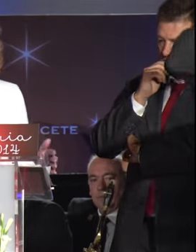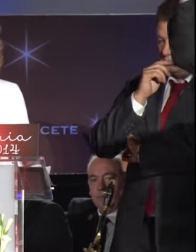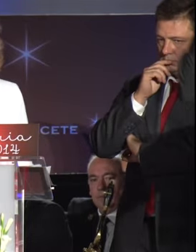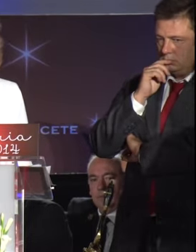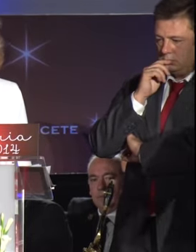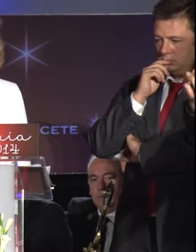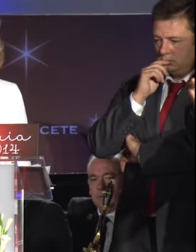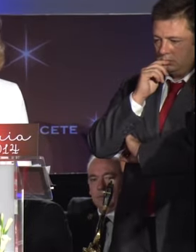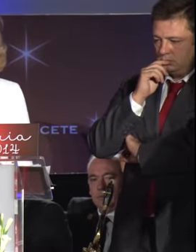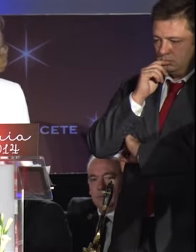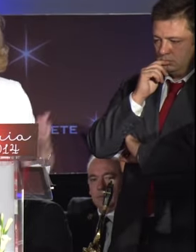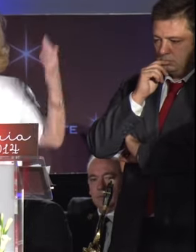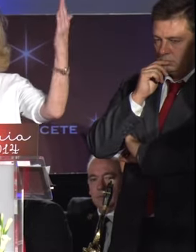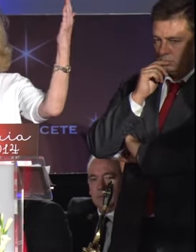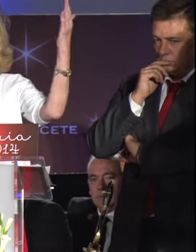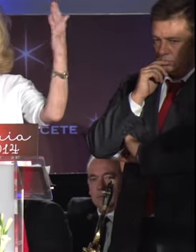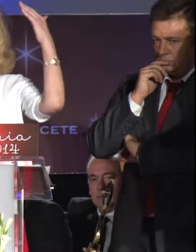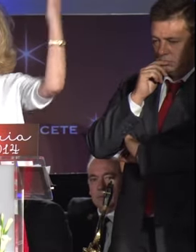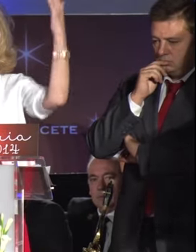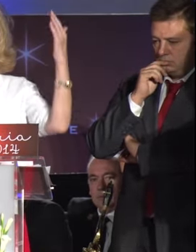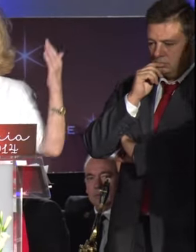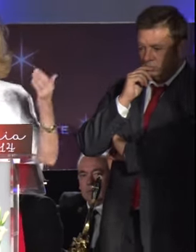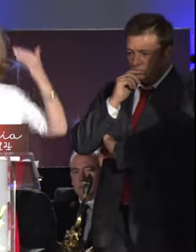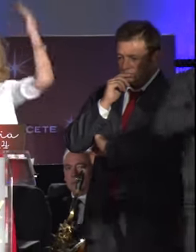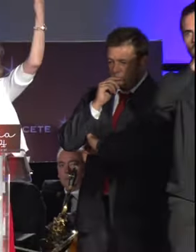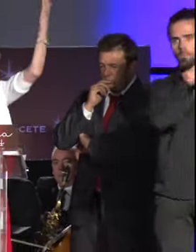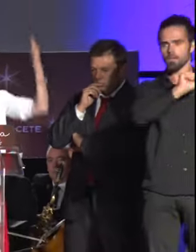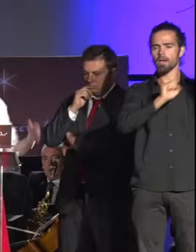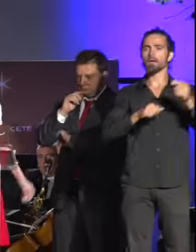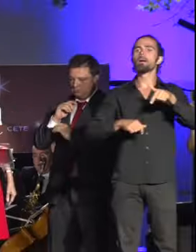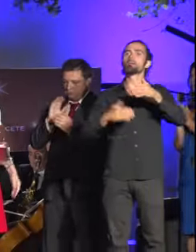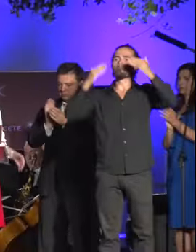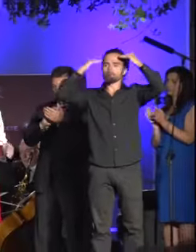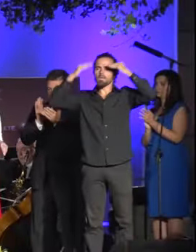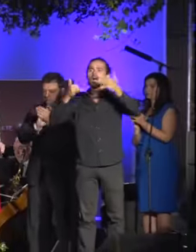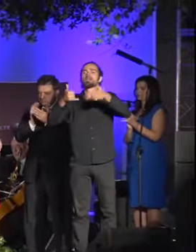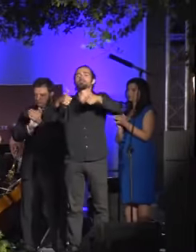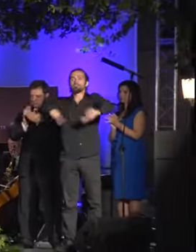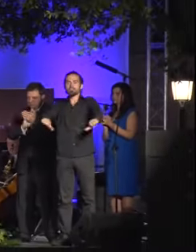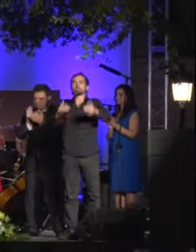patrona nos proteja. ¡Viva Albacete, viva la feria y viva España!